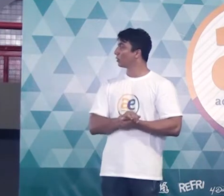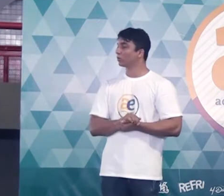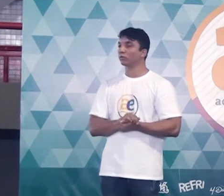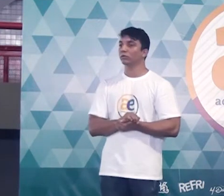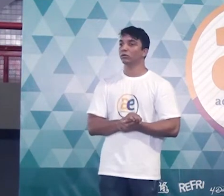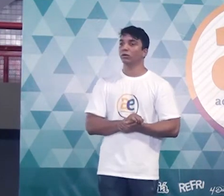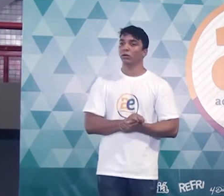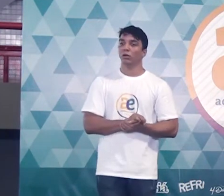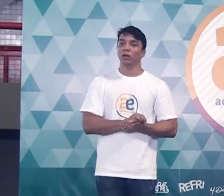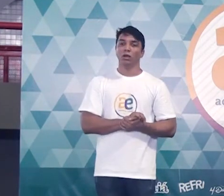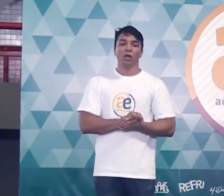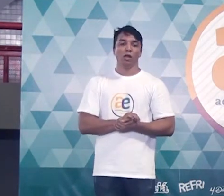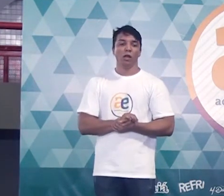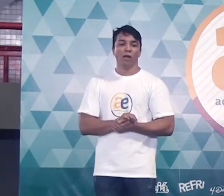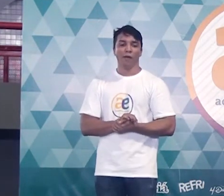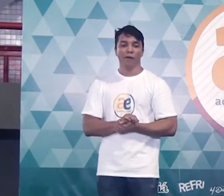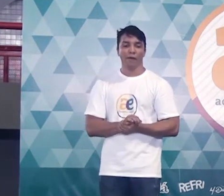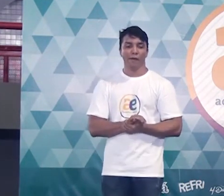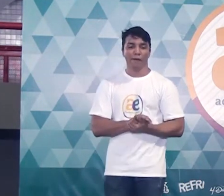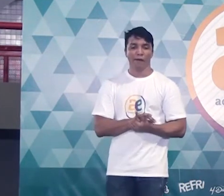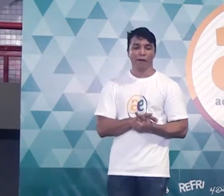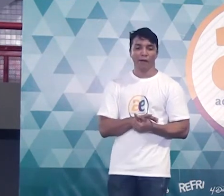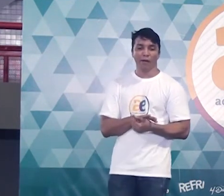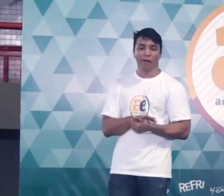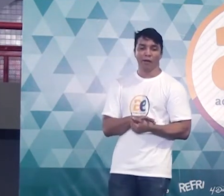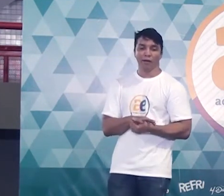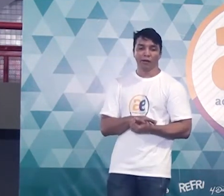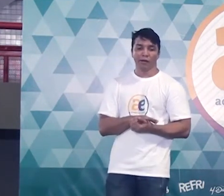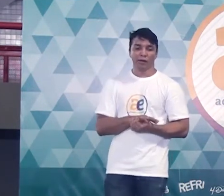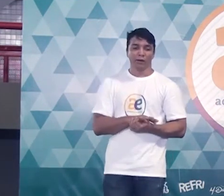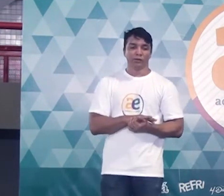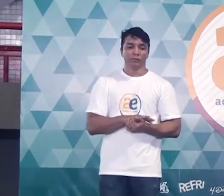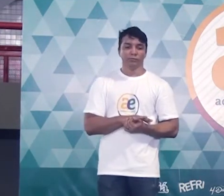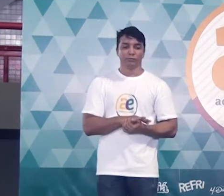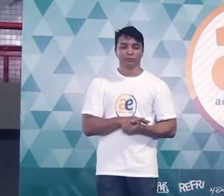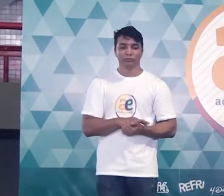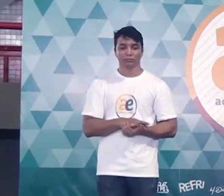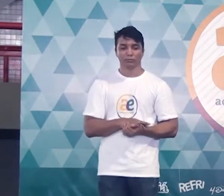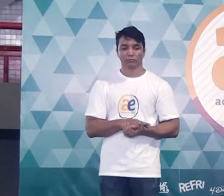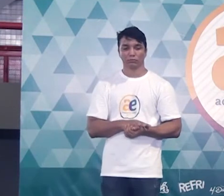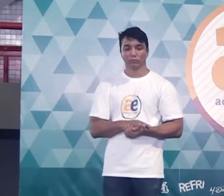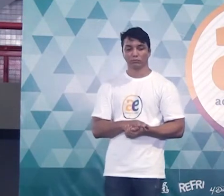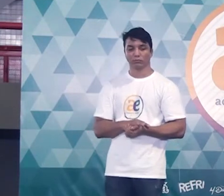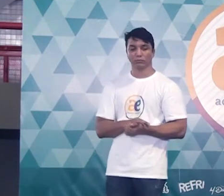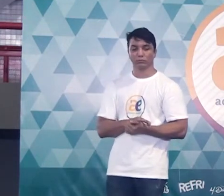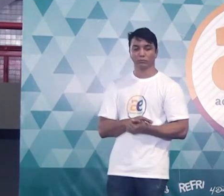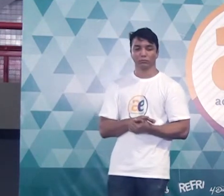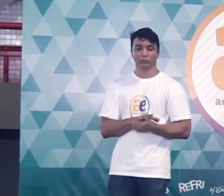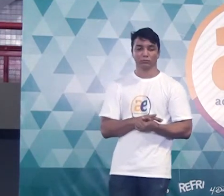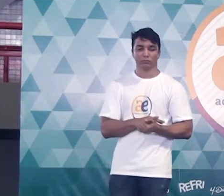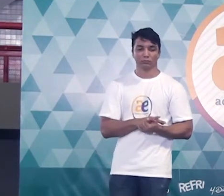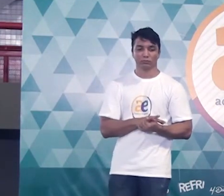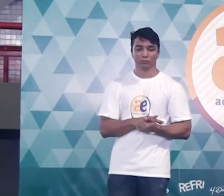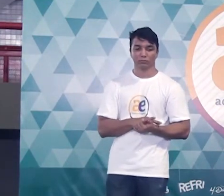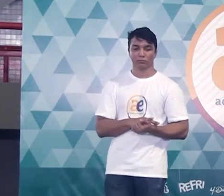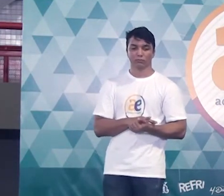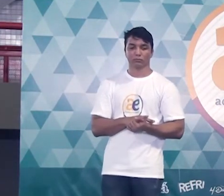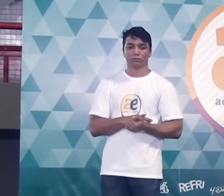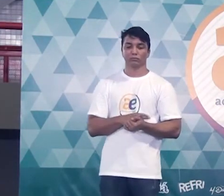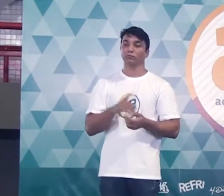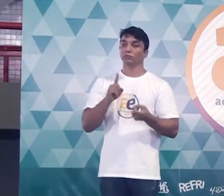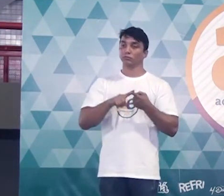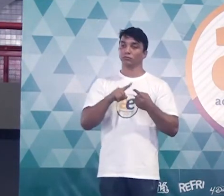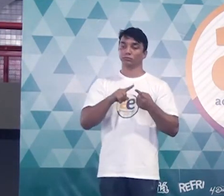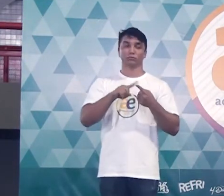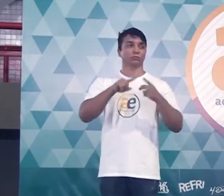Também a geladeira. Pronto, isso aí é massa. Isso aí foi tema de questões do Enem,